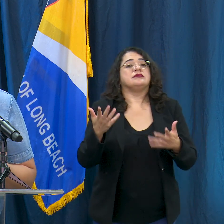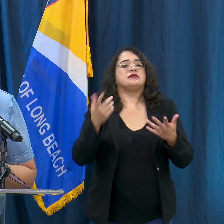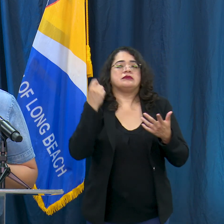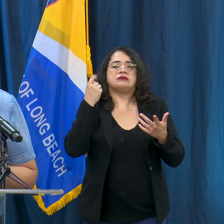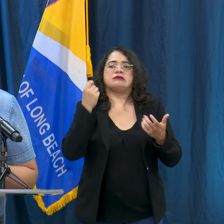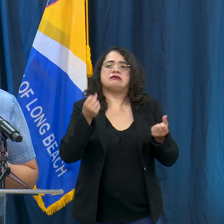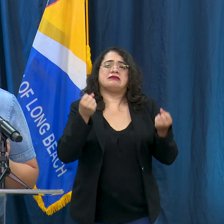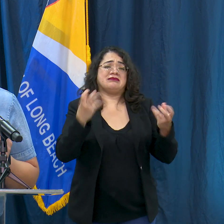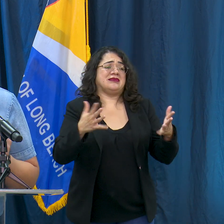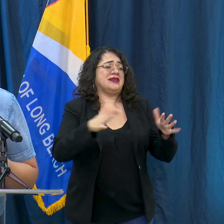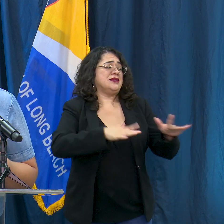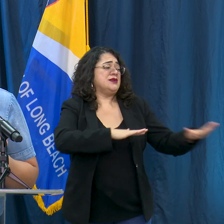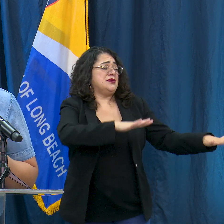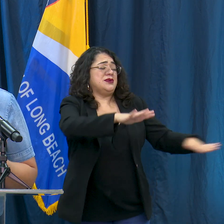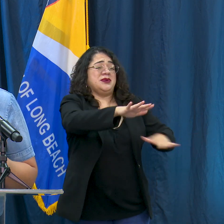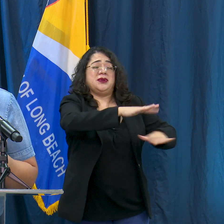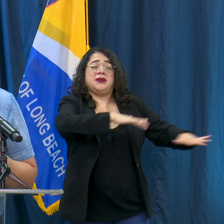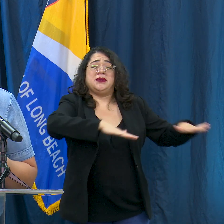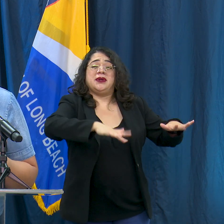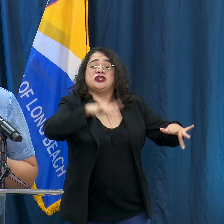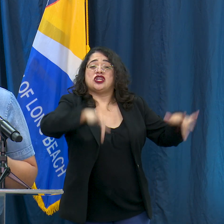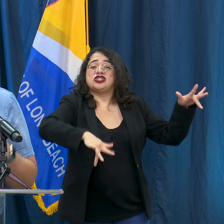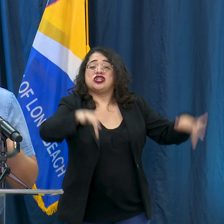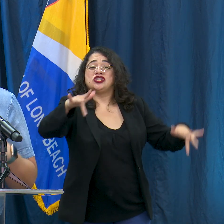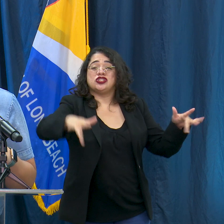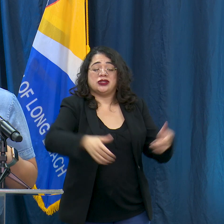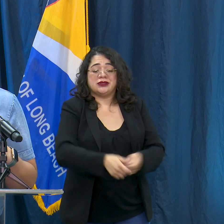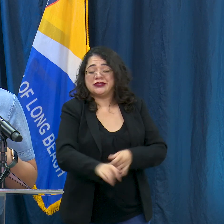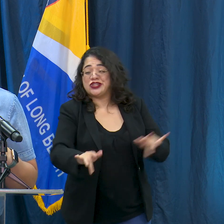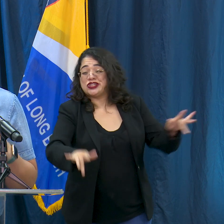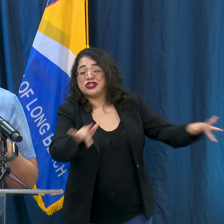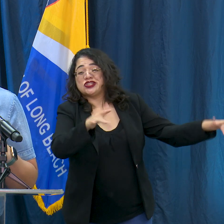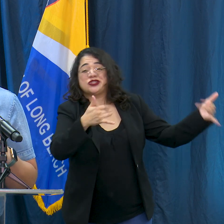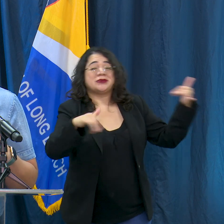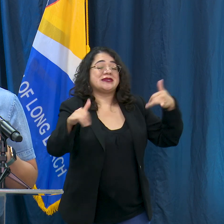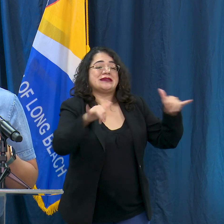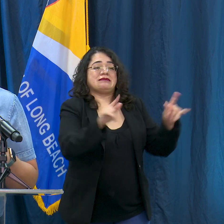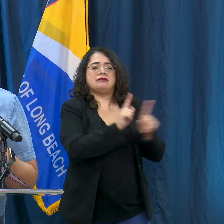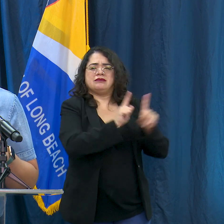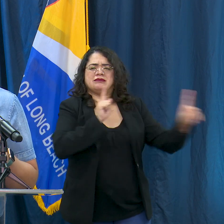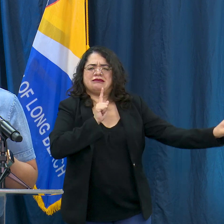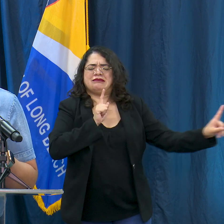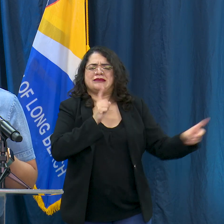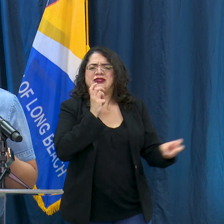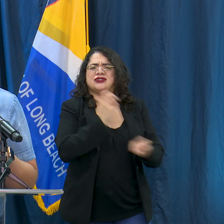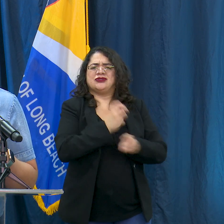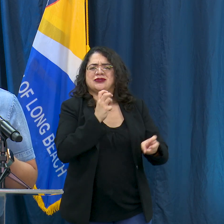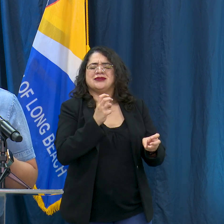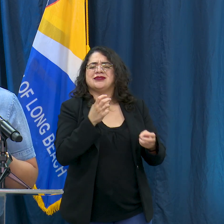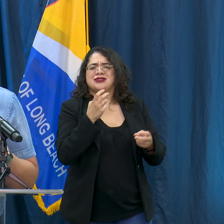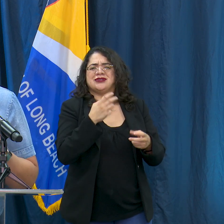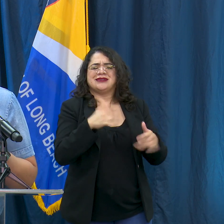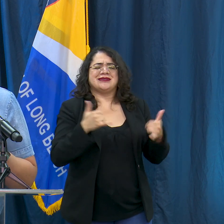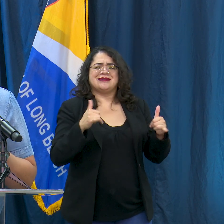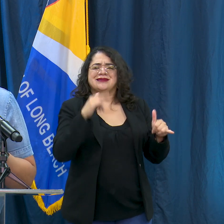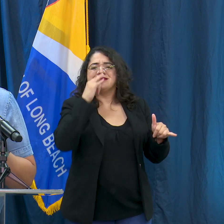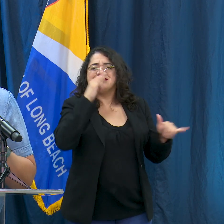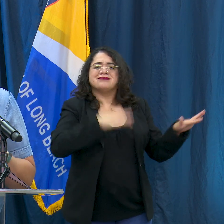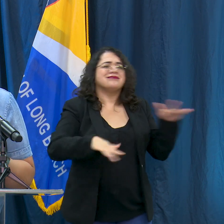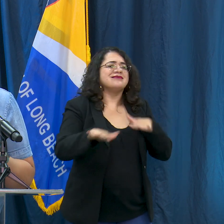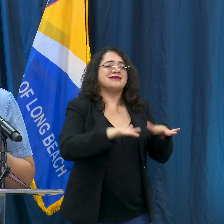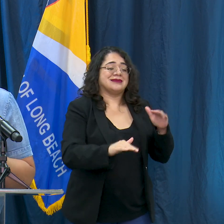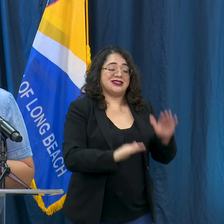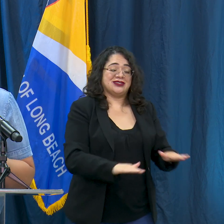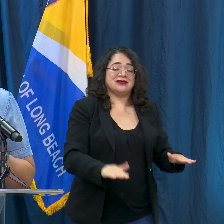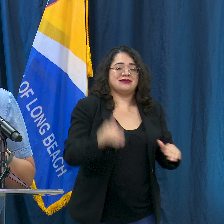muchas superficies donde las personas no pueden practicar el distanciamiento físico muy bien.